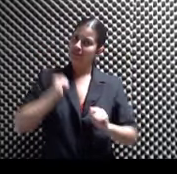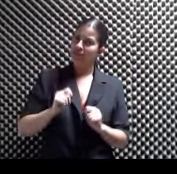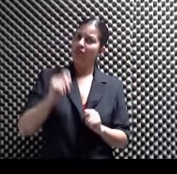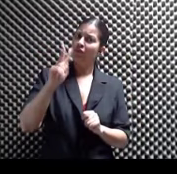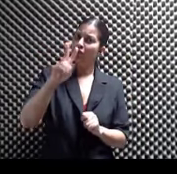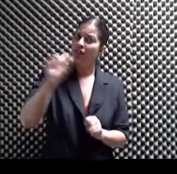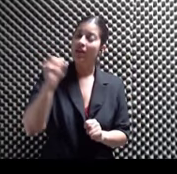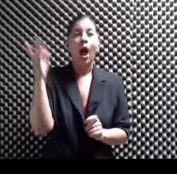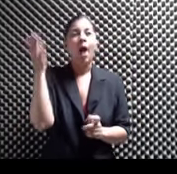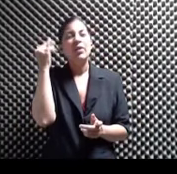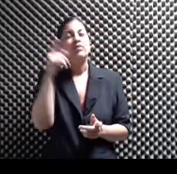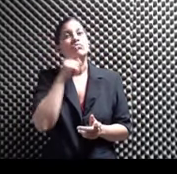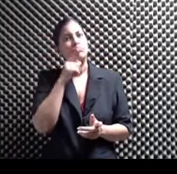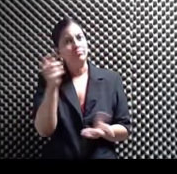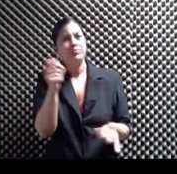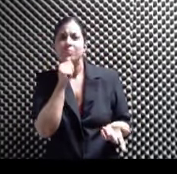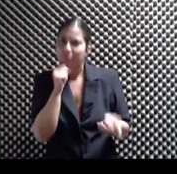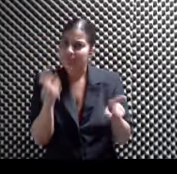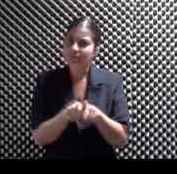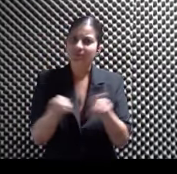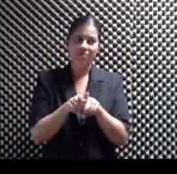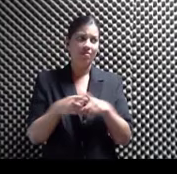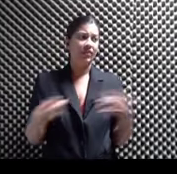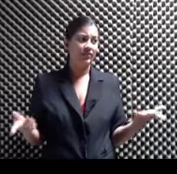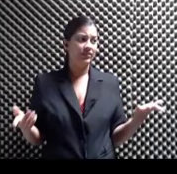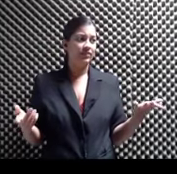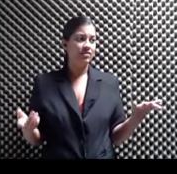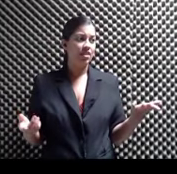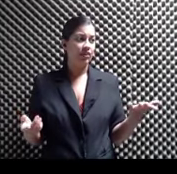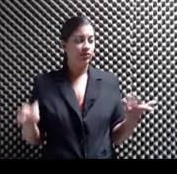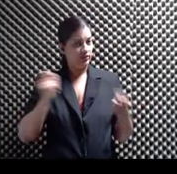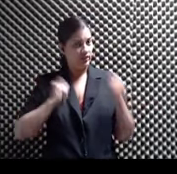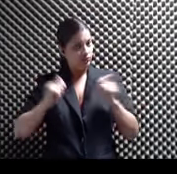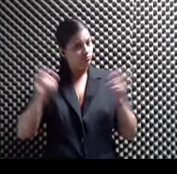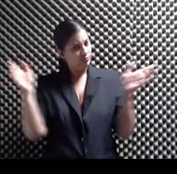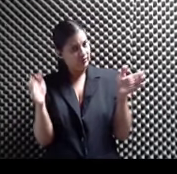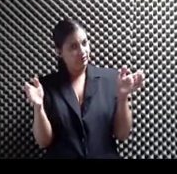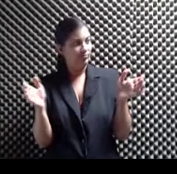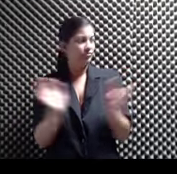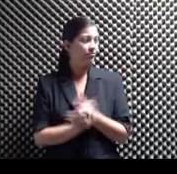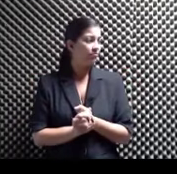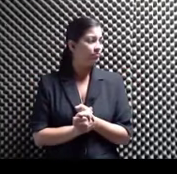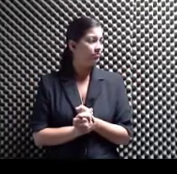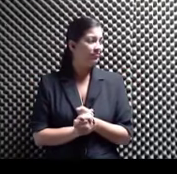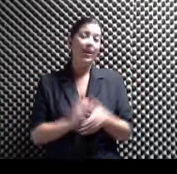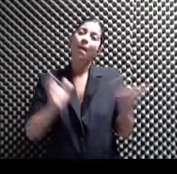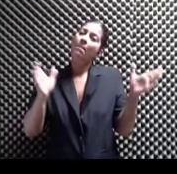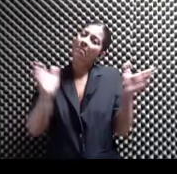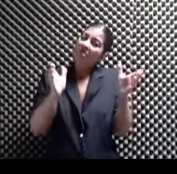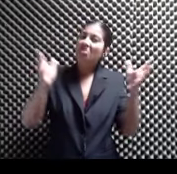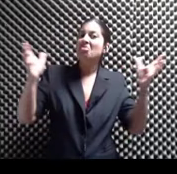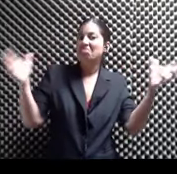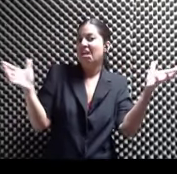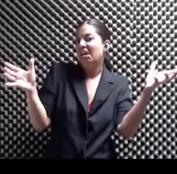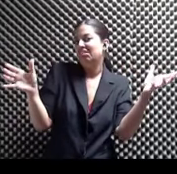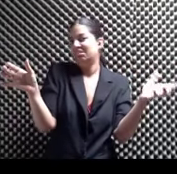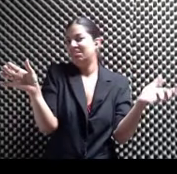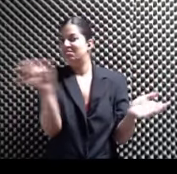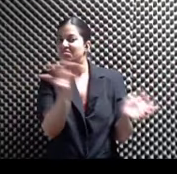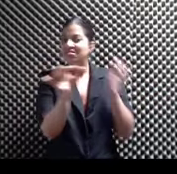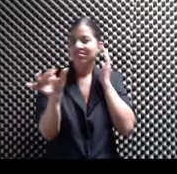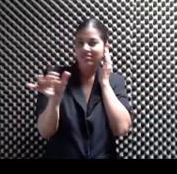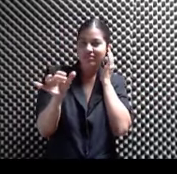su magia, tiene su intimidad. No deja exacto de ser un teatro íntimo. No deja de ser un teatro. Es pequeño y grande a la vez. Es como que